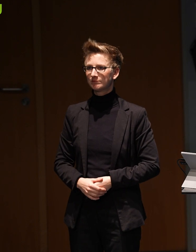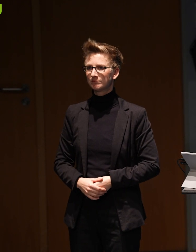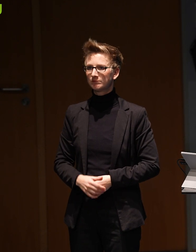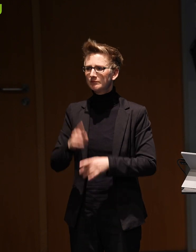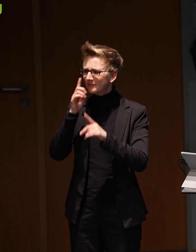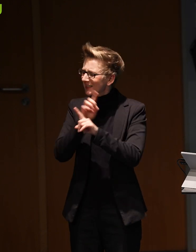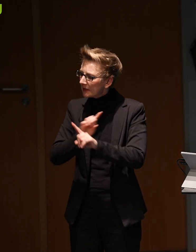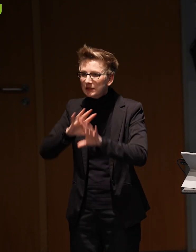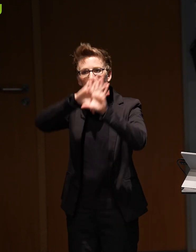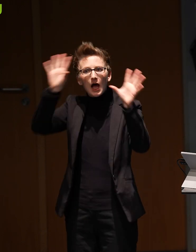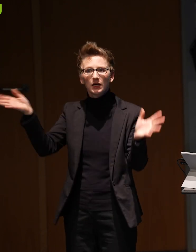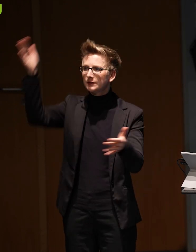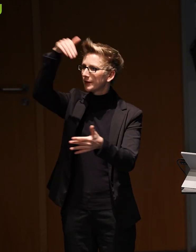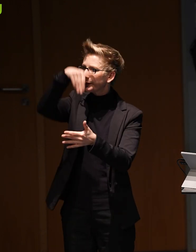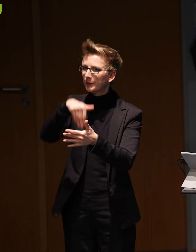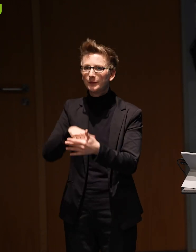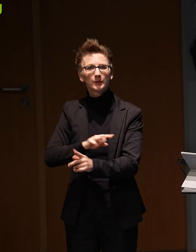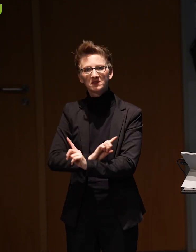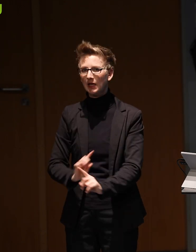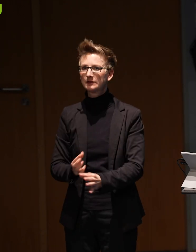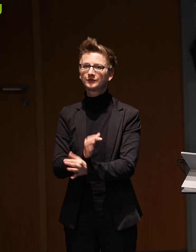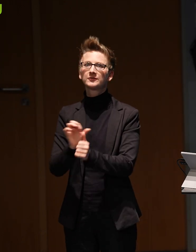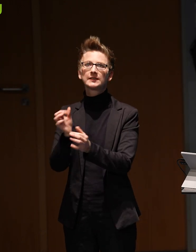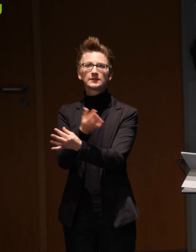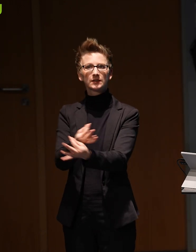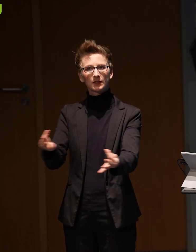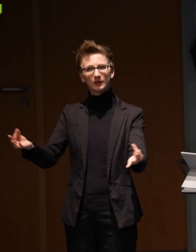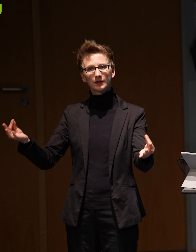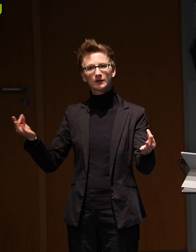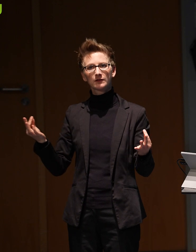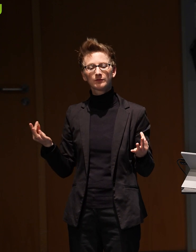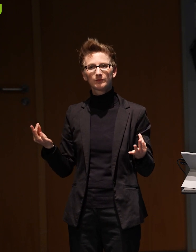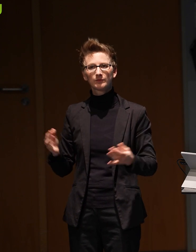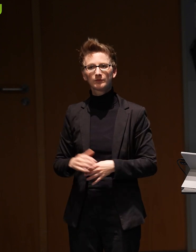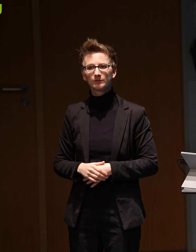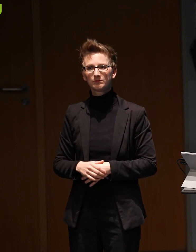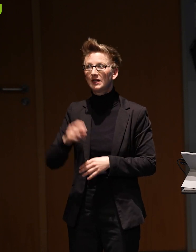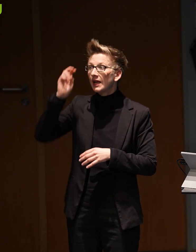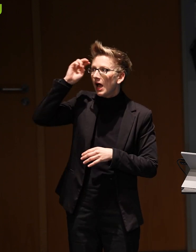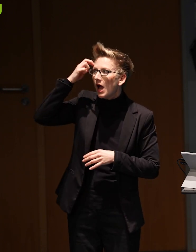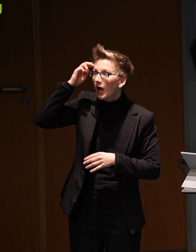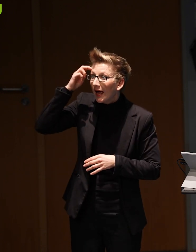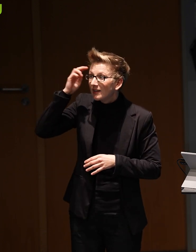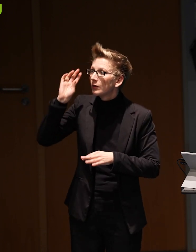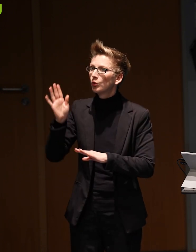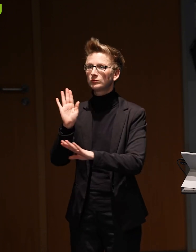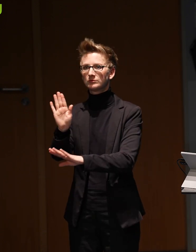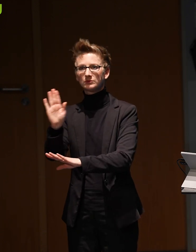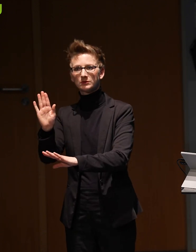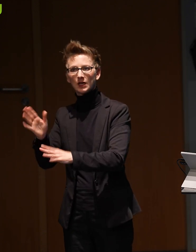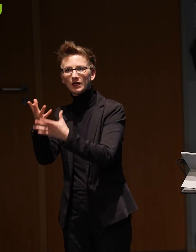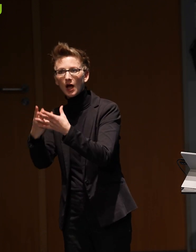einschließen, sind sie fast nichts. Wenn sie nicht das Rätsel und die Auflösung des Rätsels